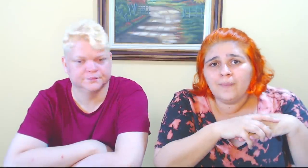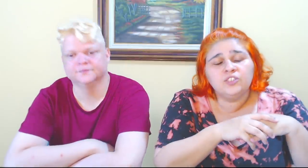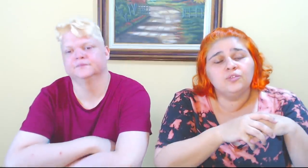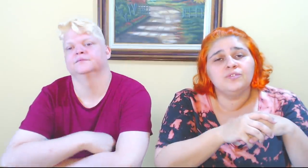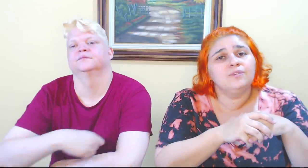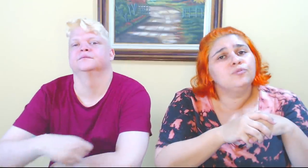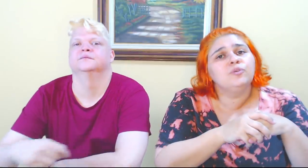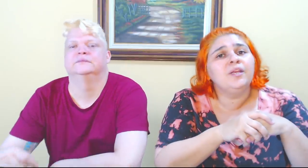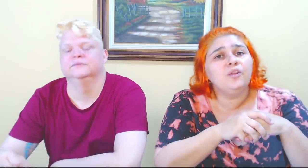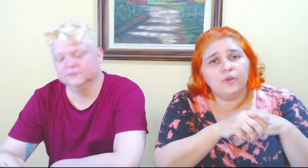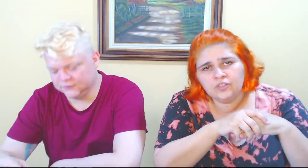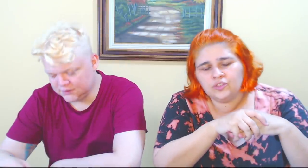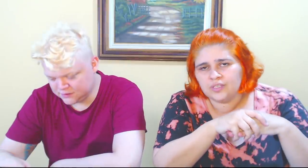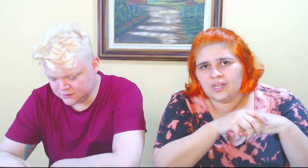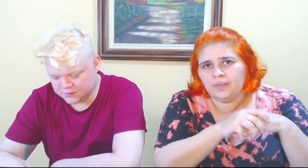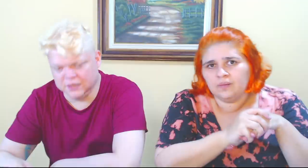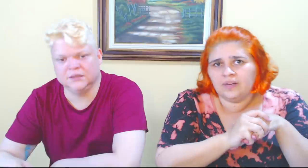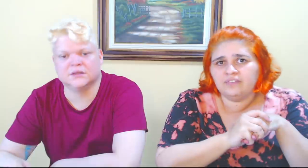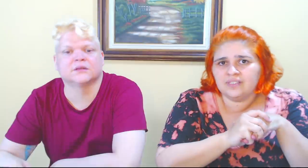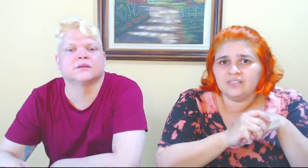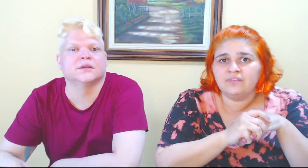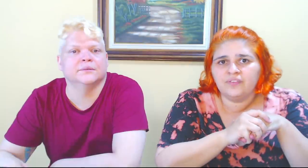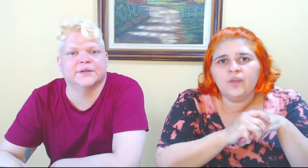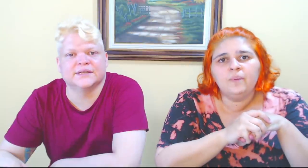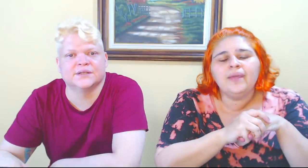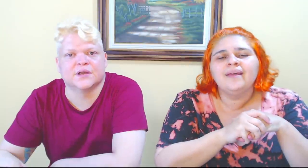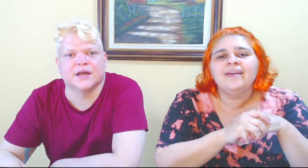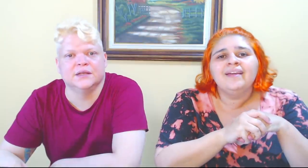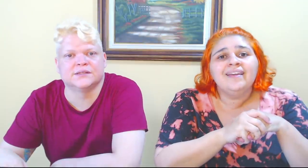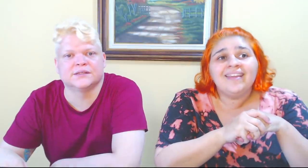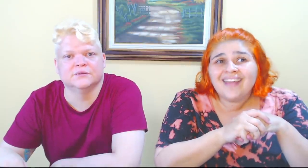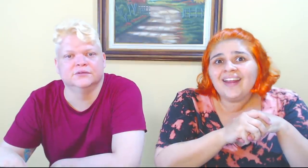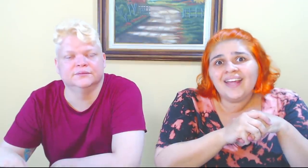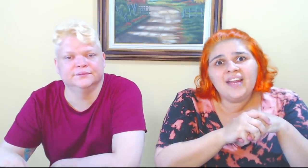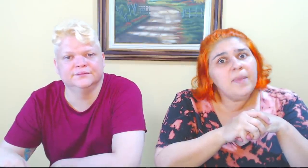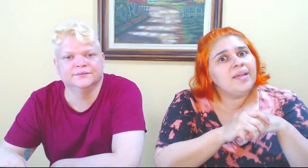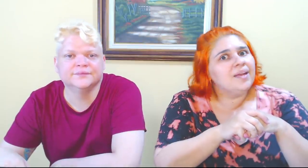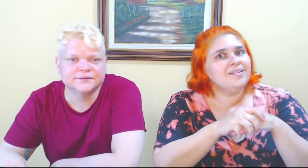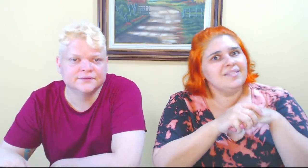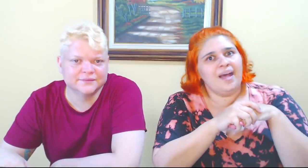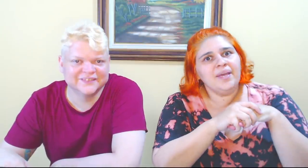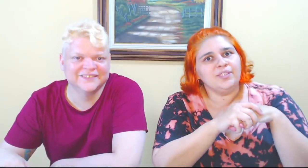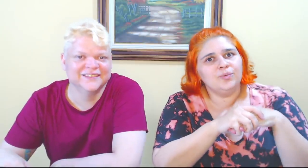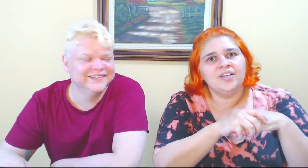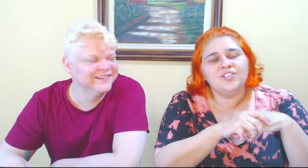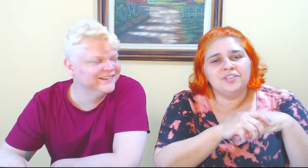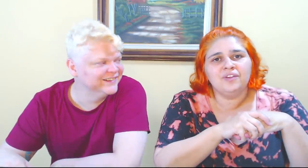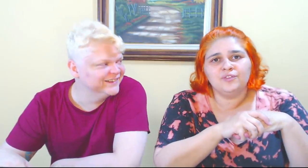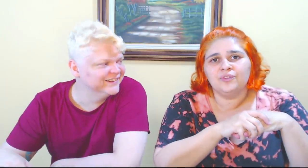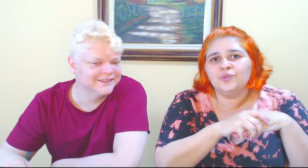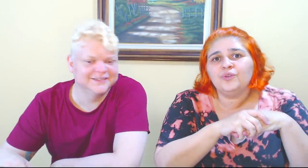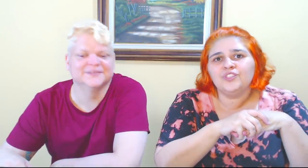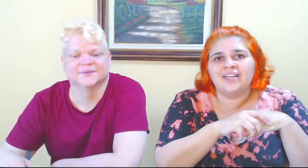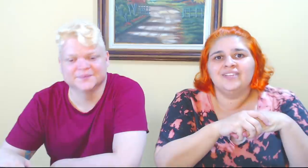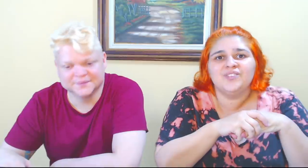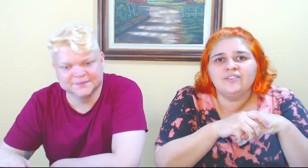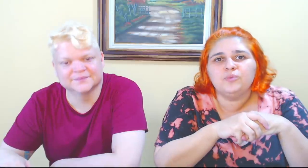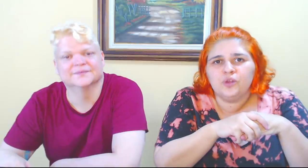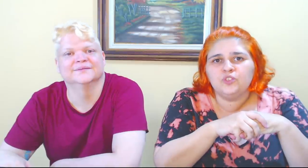mais de 200 milhões De orçamento Pra fazer esse filme E ele queria Meio que lançar Mesmo né gente Afinal de contas Todo mundo tira 200 milhões do